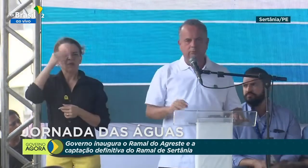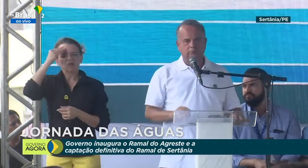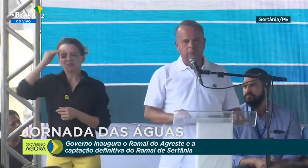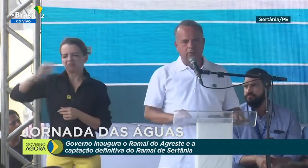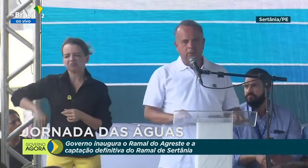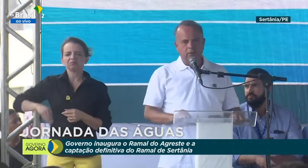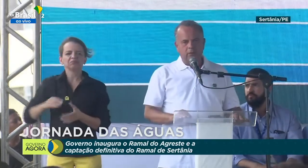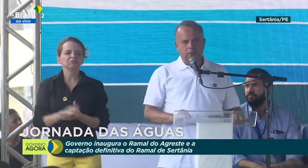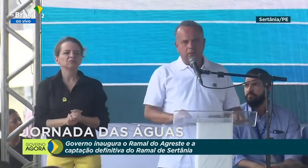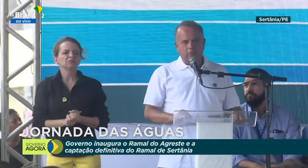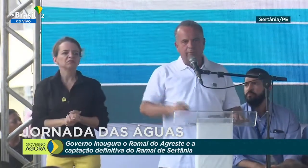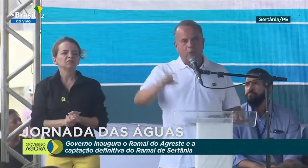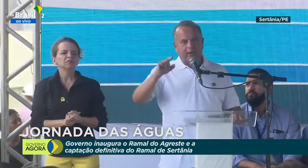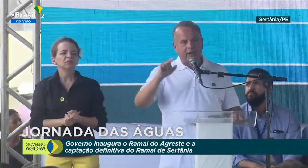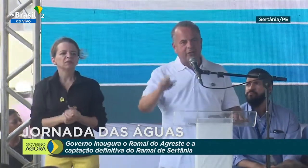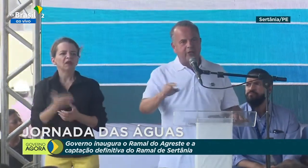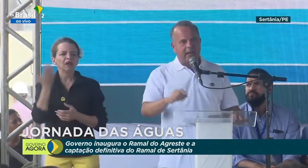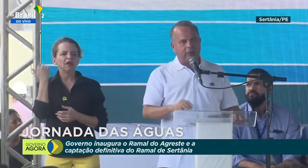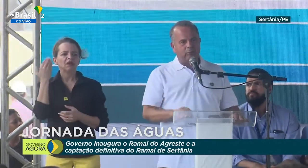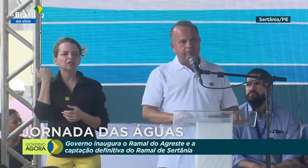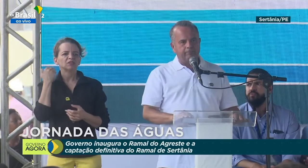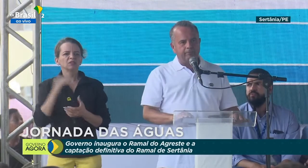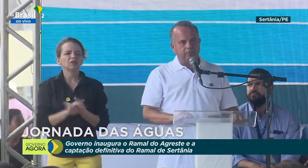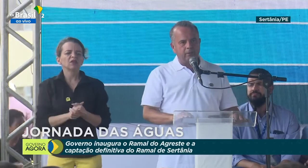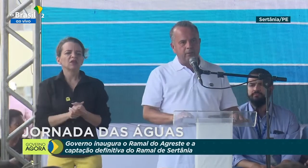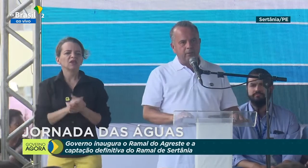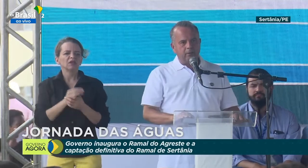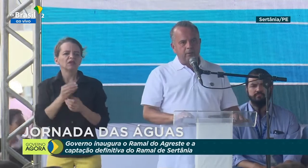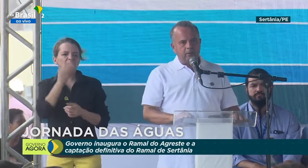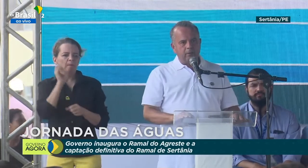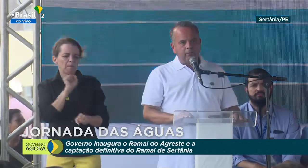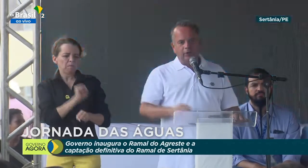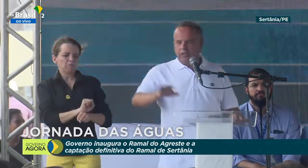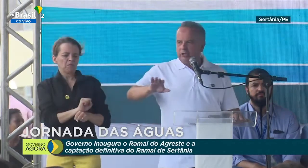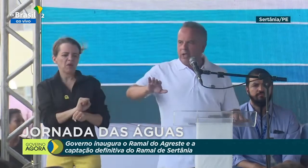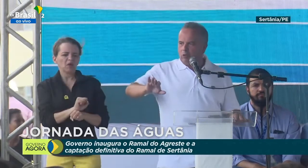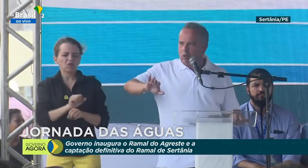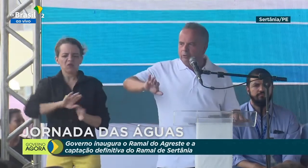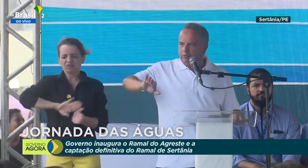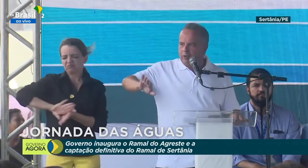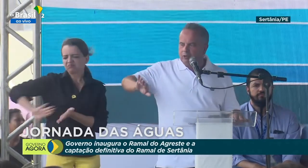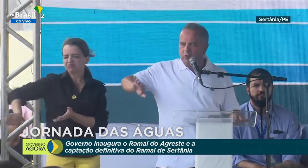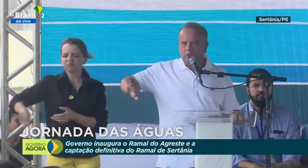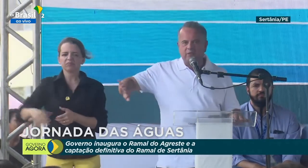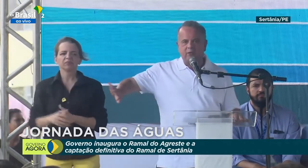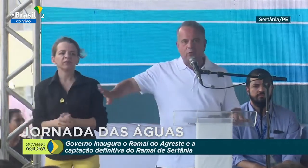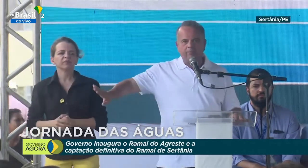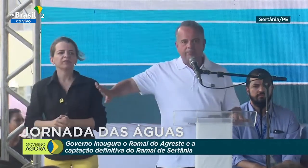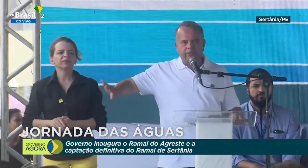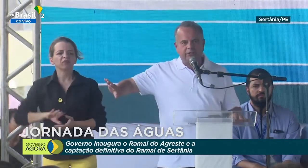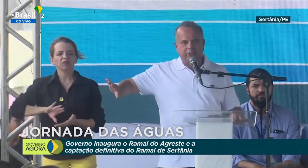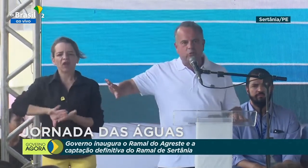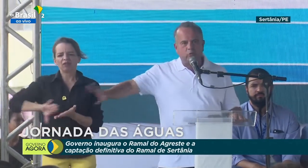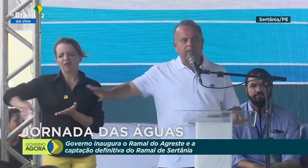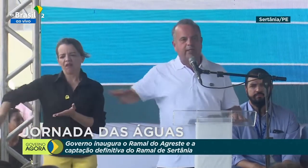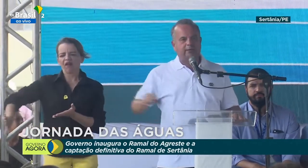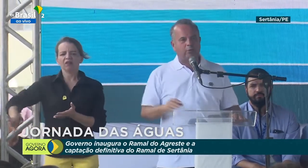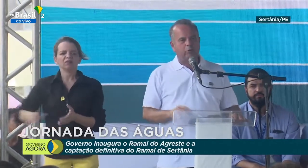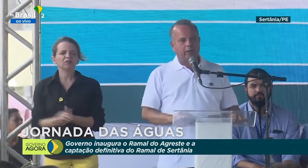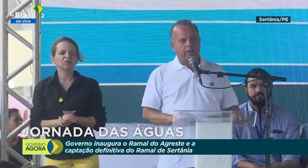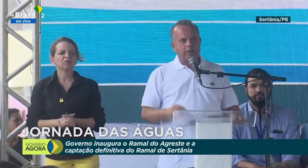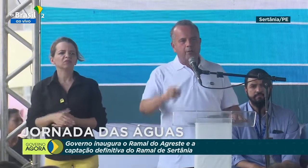lado, foi procrastinado, foi deixado como se fosse uma situação de